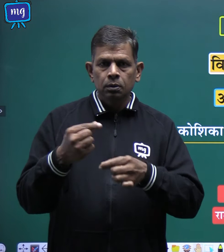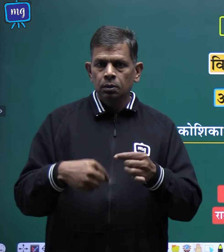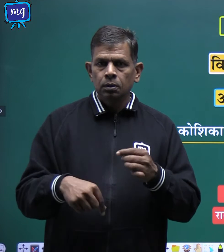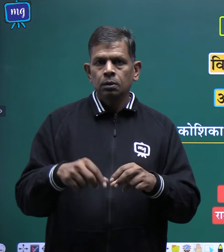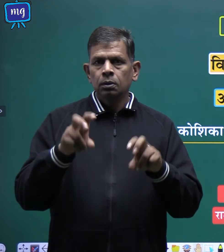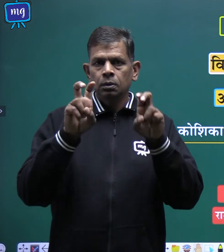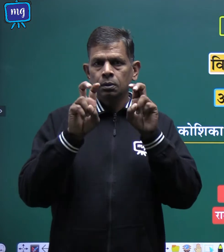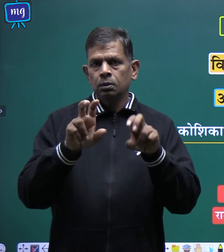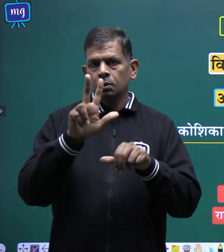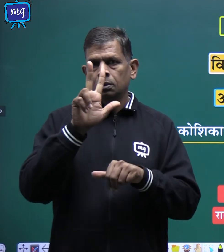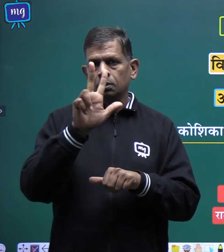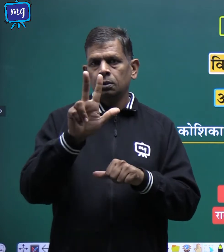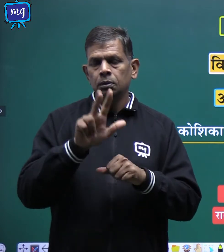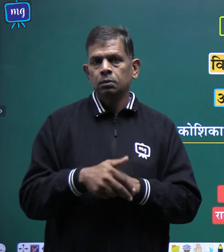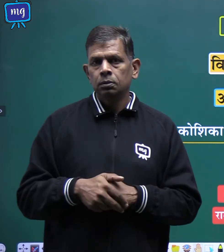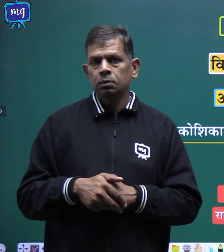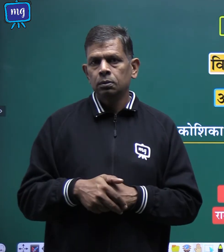अध्याय 8